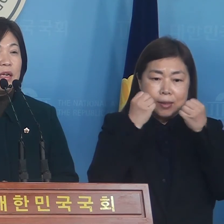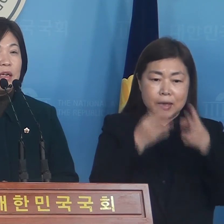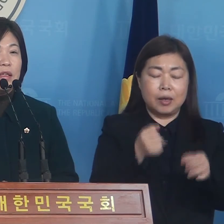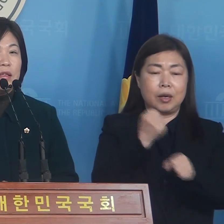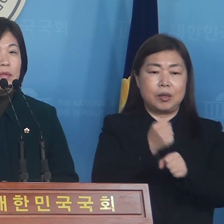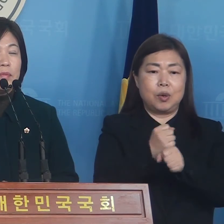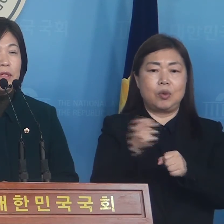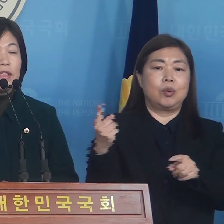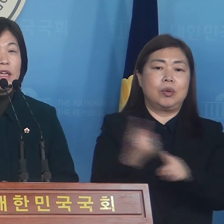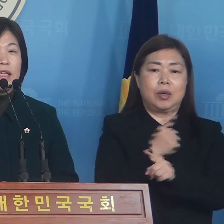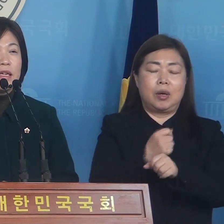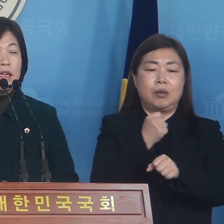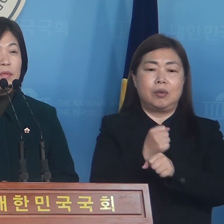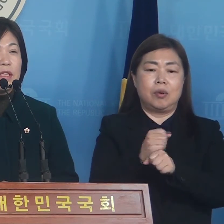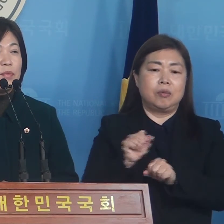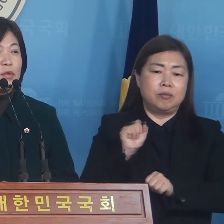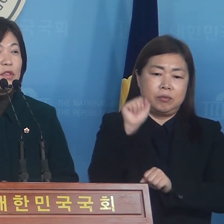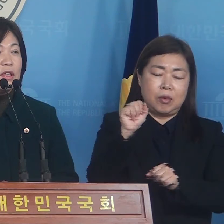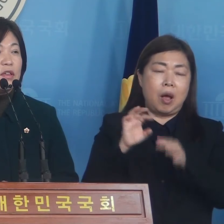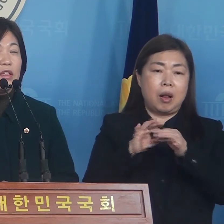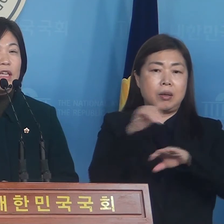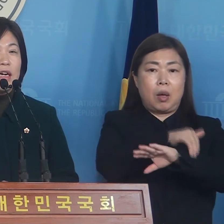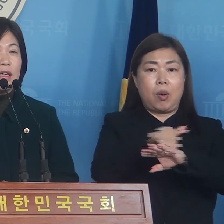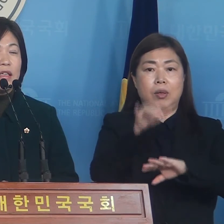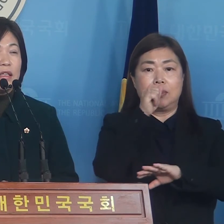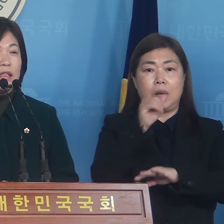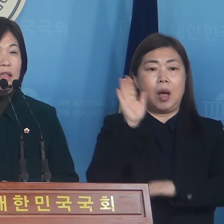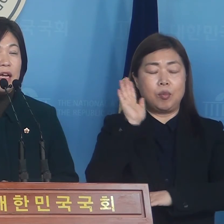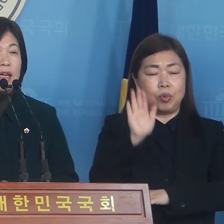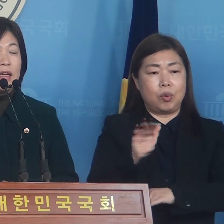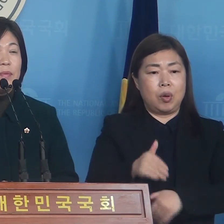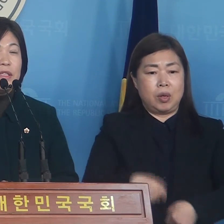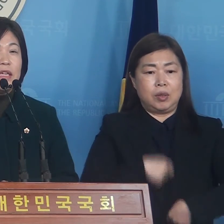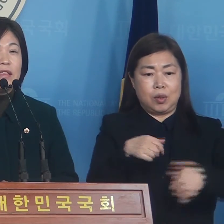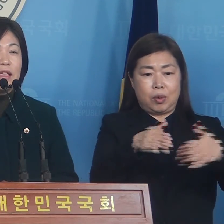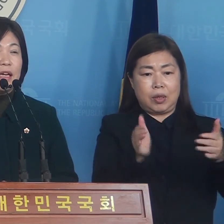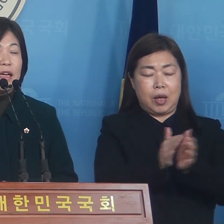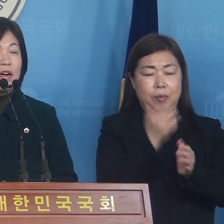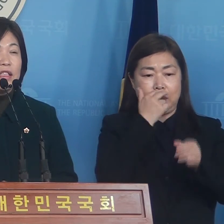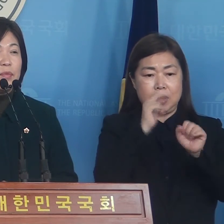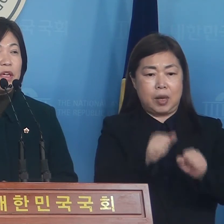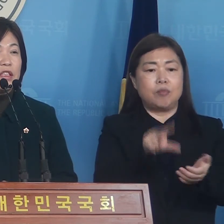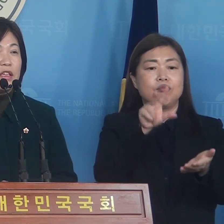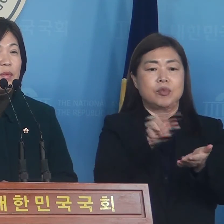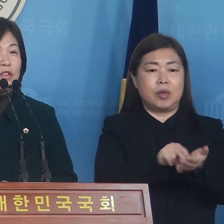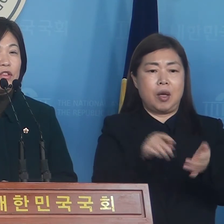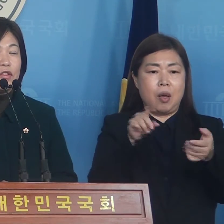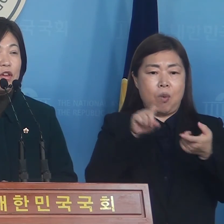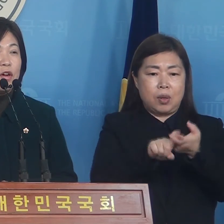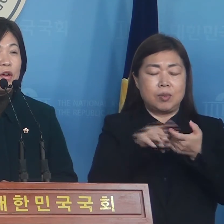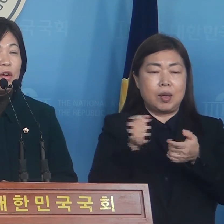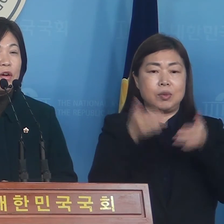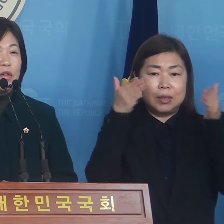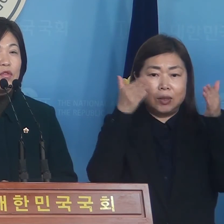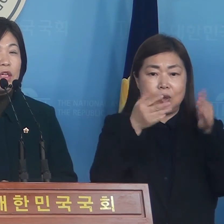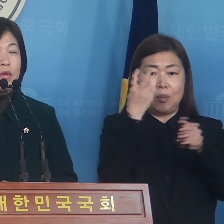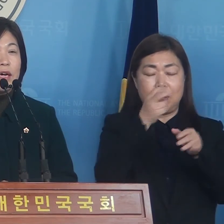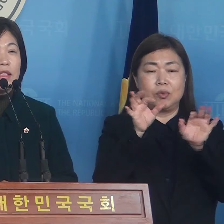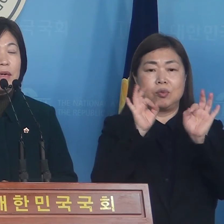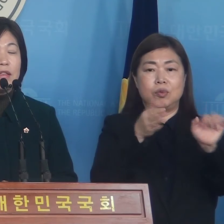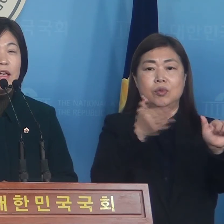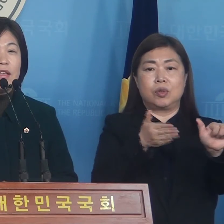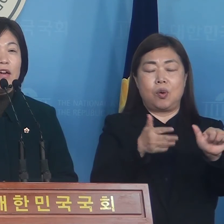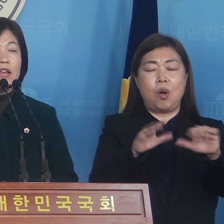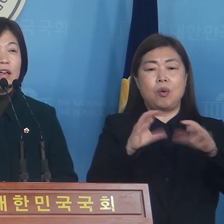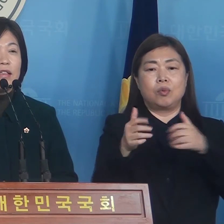운동을 벌쳐나갈 생각입니다. 앞으로 저희 정의당의 민생의제 관심 있게 지켜봐 주시고요.